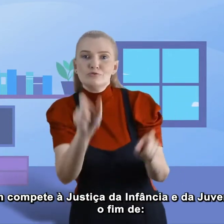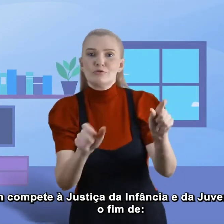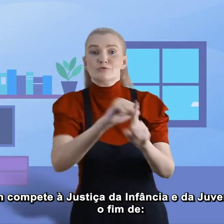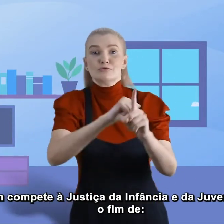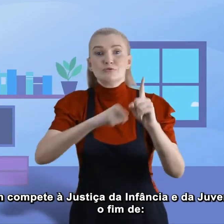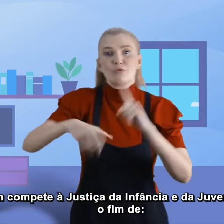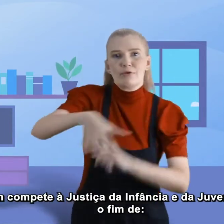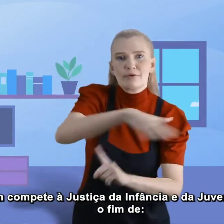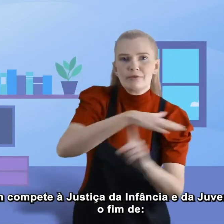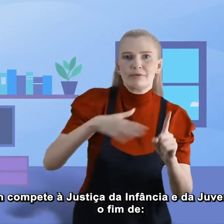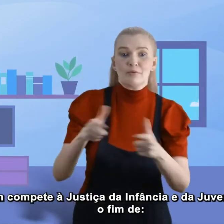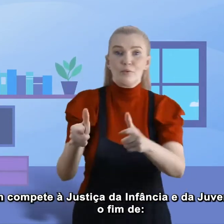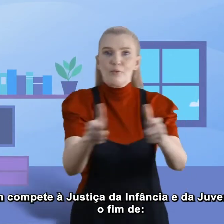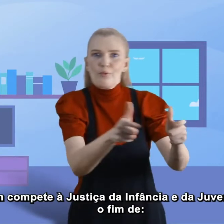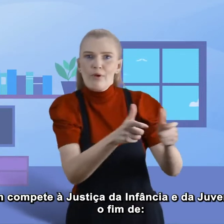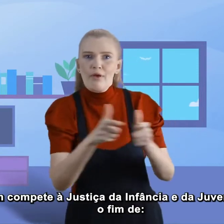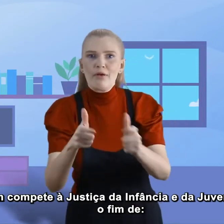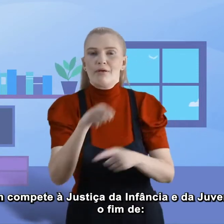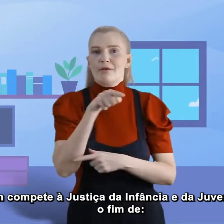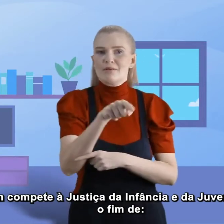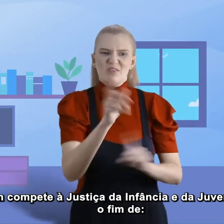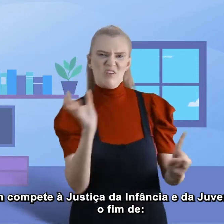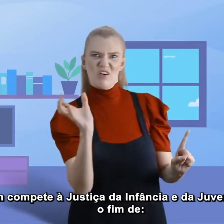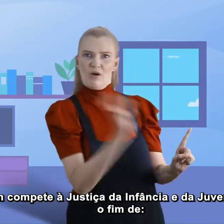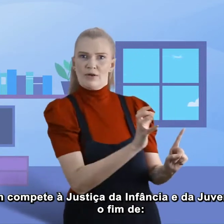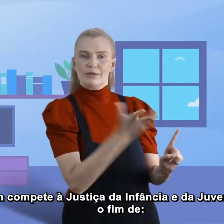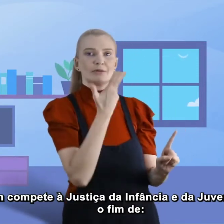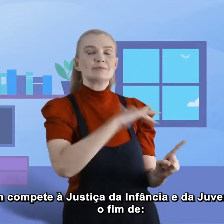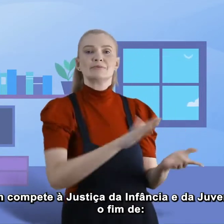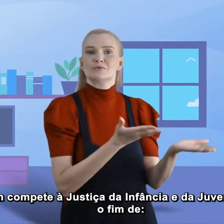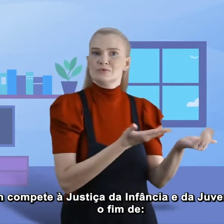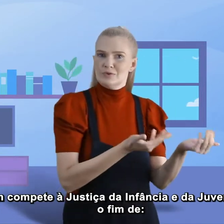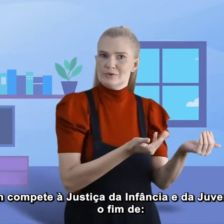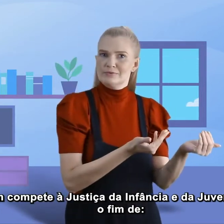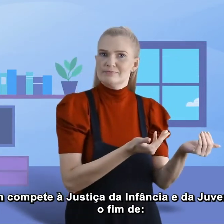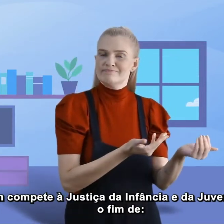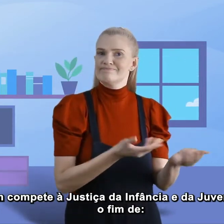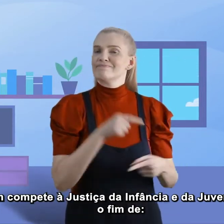Justiça da Infância e da Juventude para o fim de: